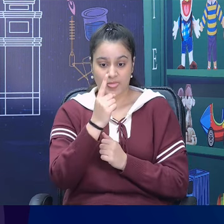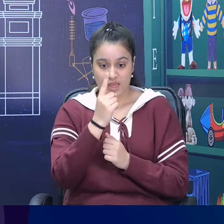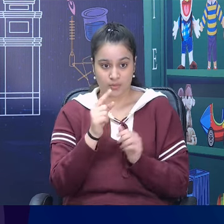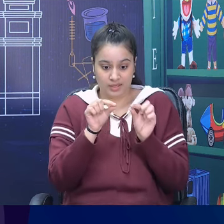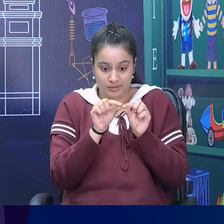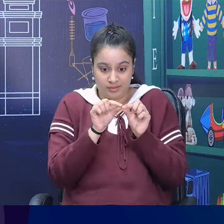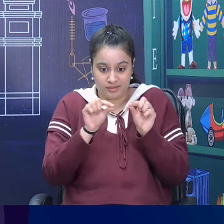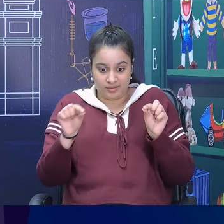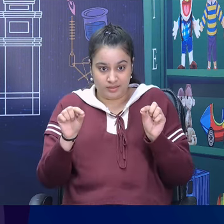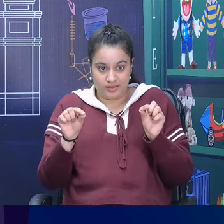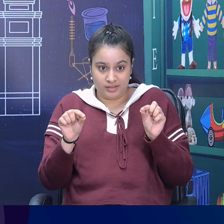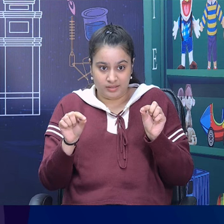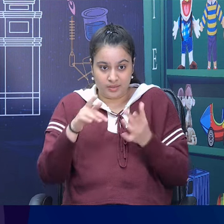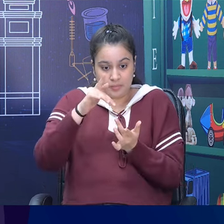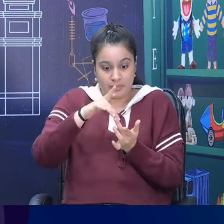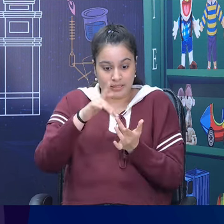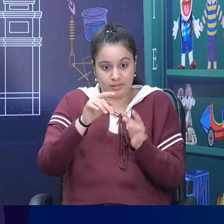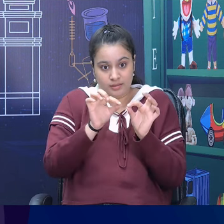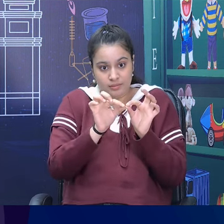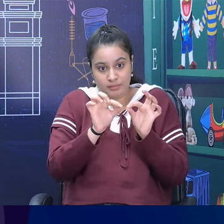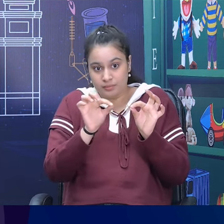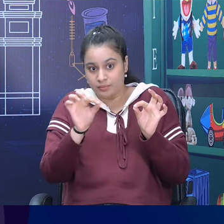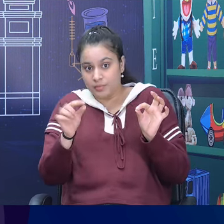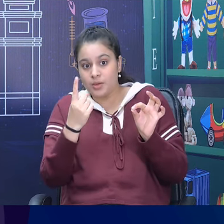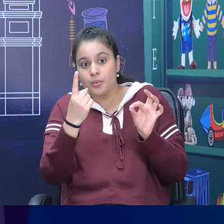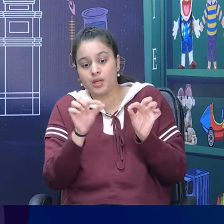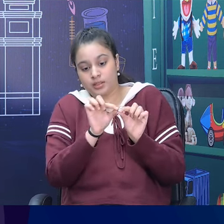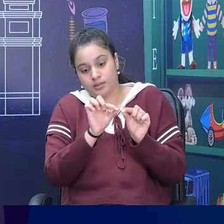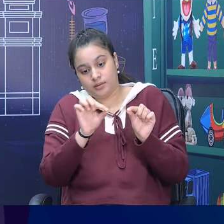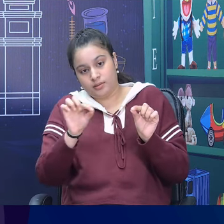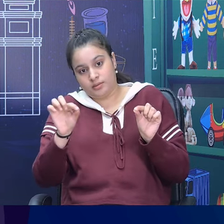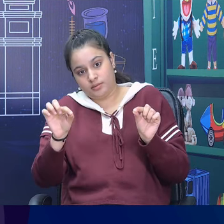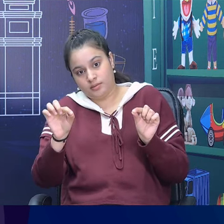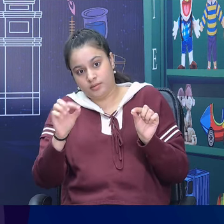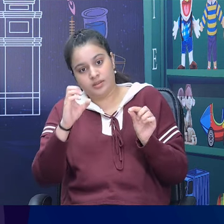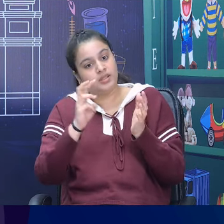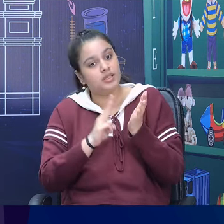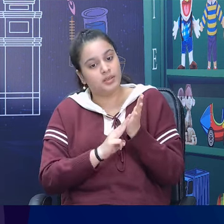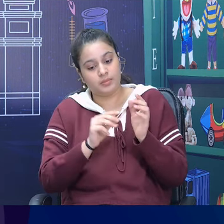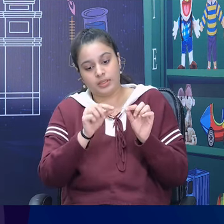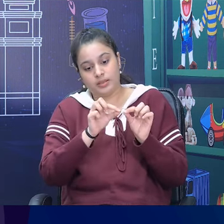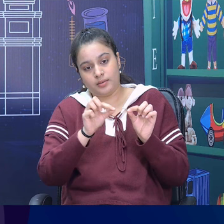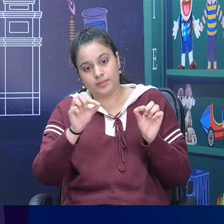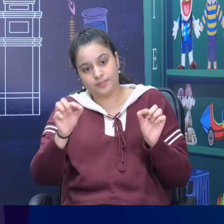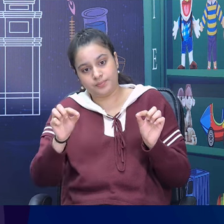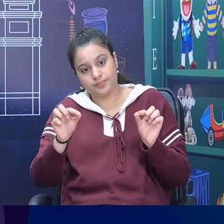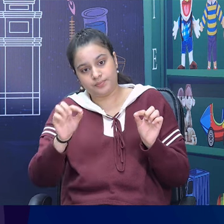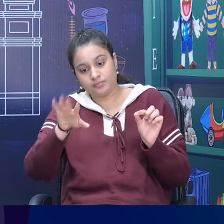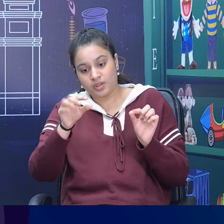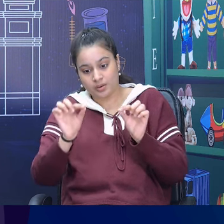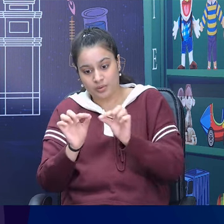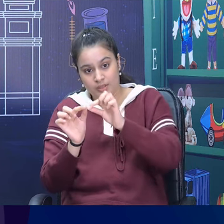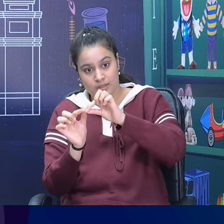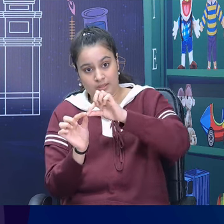सेंटर डी से वन यूनिट देन आप इसके साथ ही वर्टिकली आप इसके साथ वन यूनिट का और डिस्टेंस लेते हैं और तब एक जो है